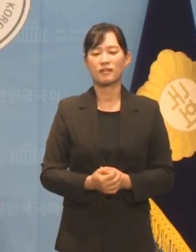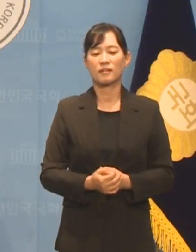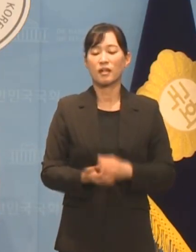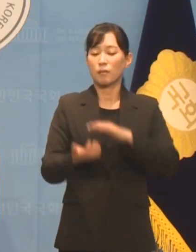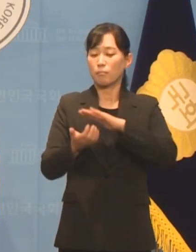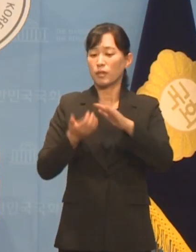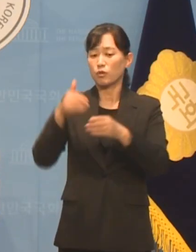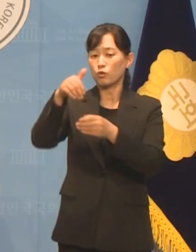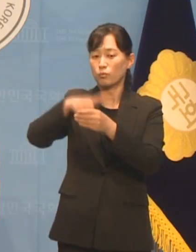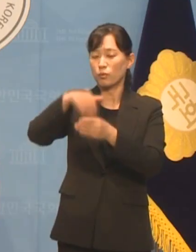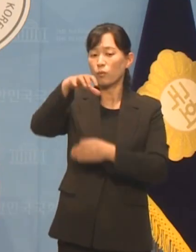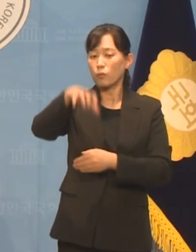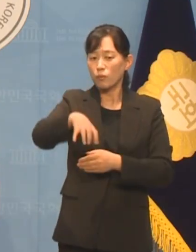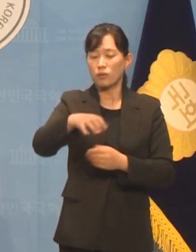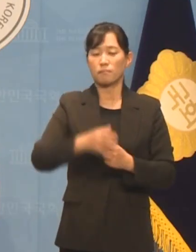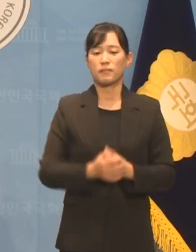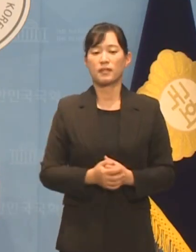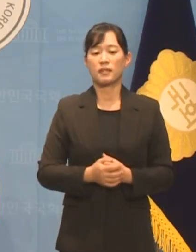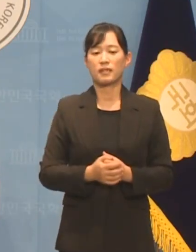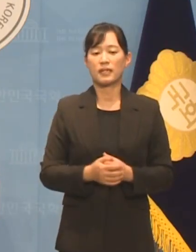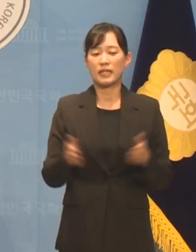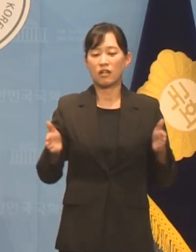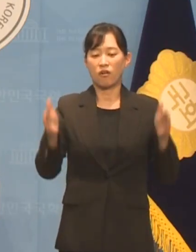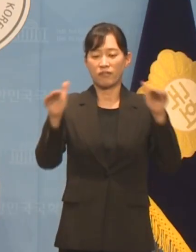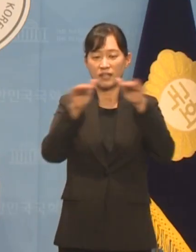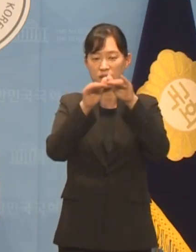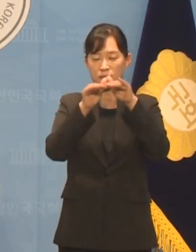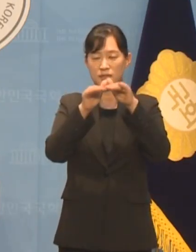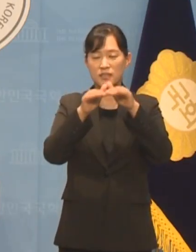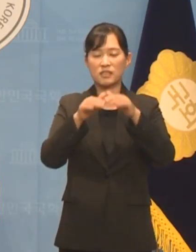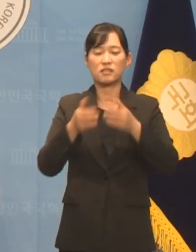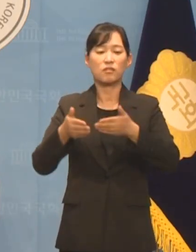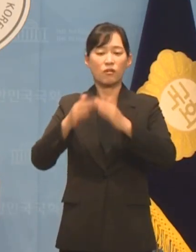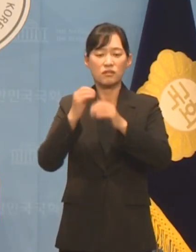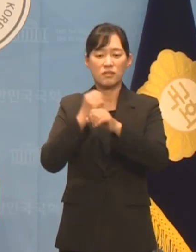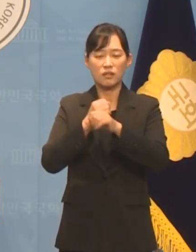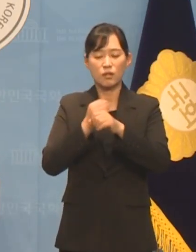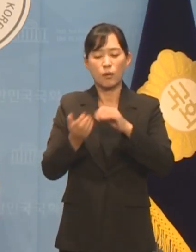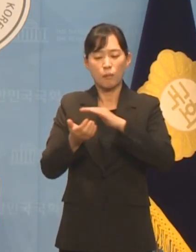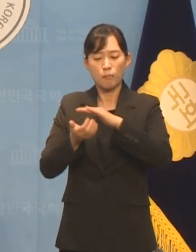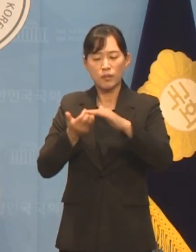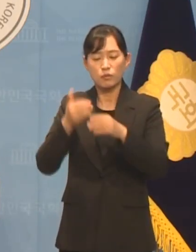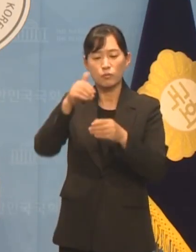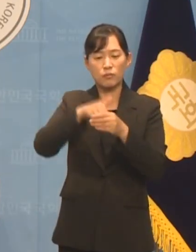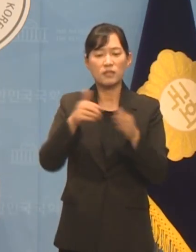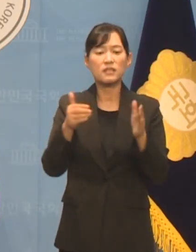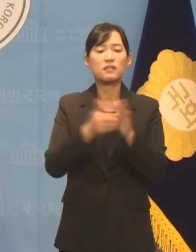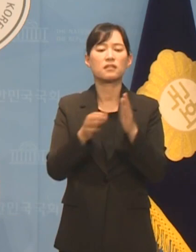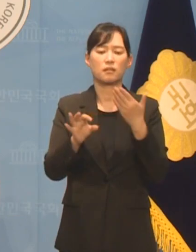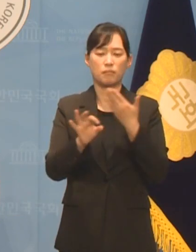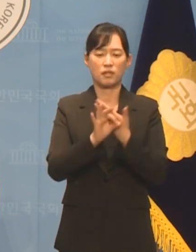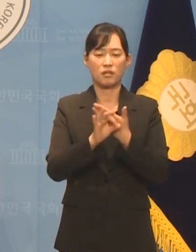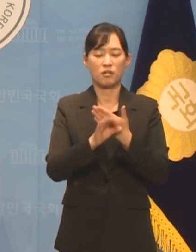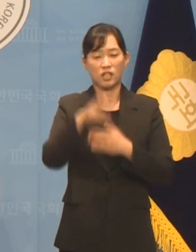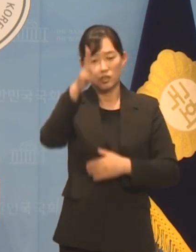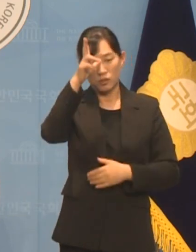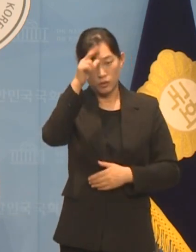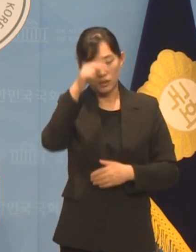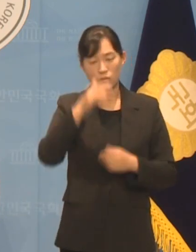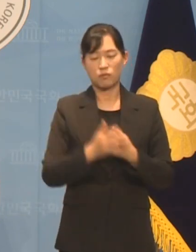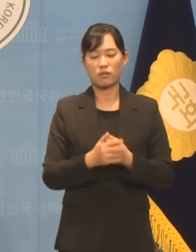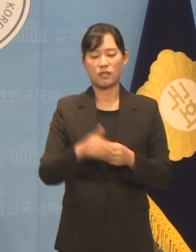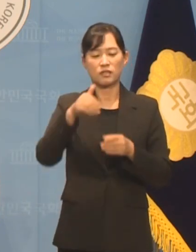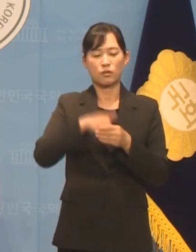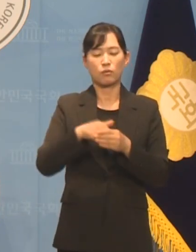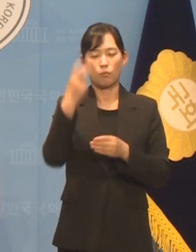사전 투표장 앞에 컨테이너 박스를 설치해서 사전 투표가 끝나면 경찰과